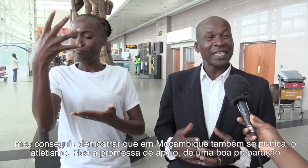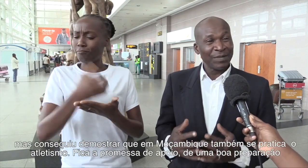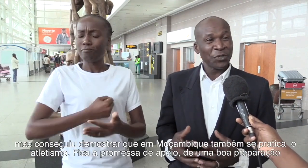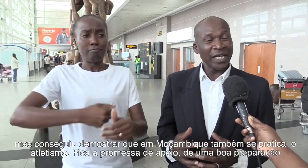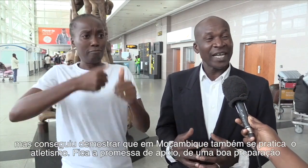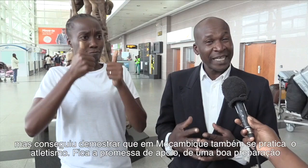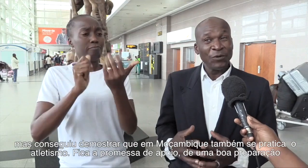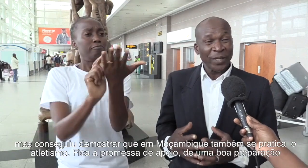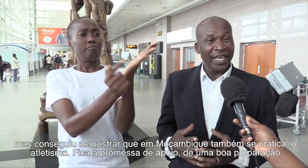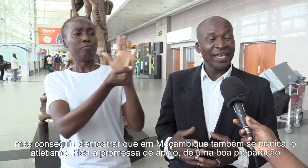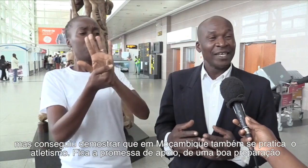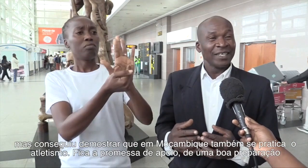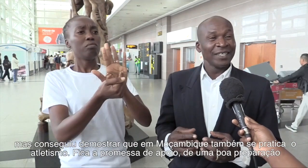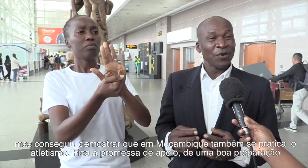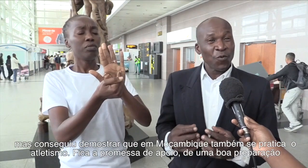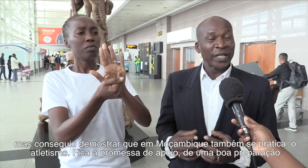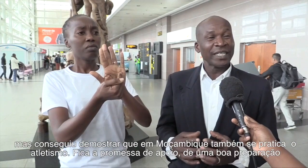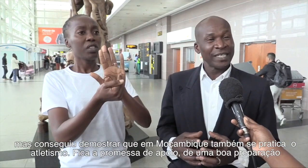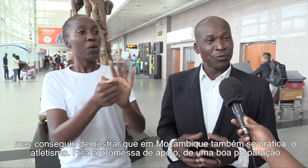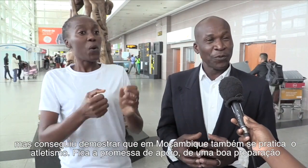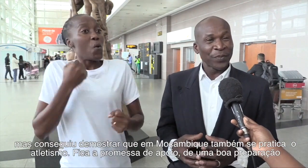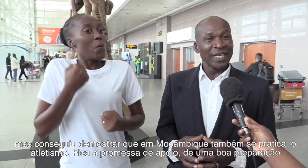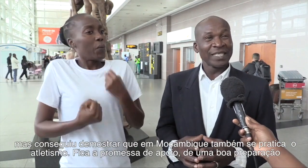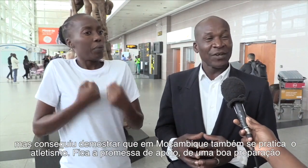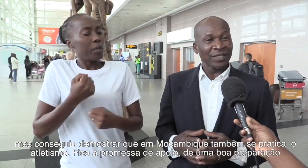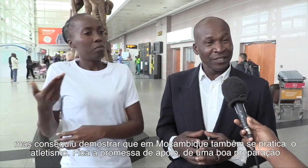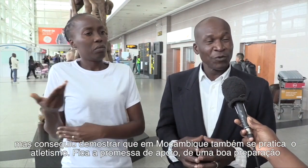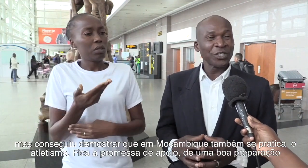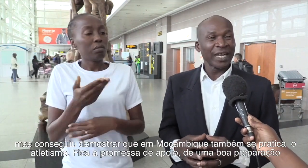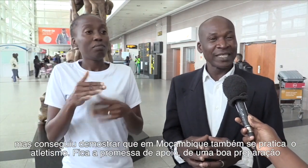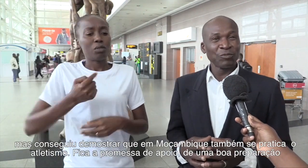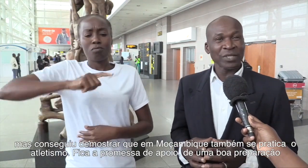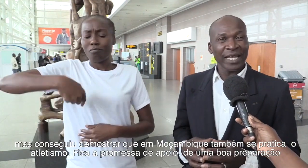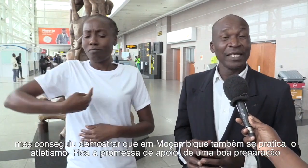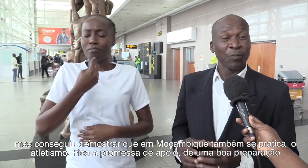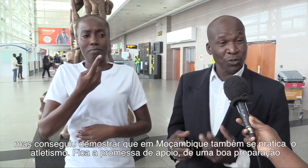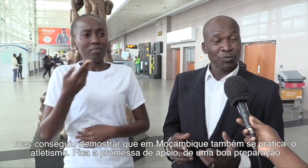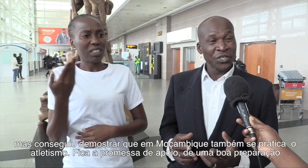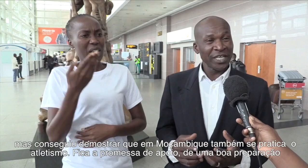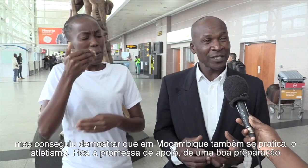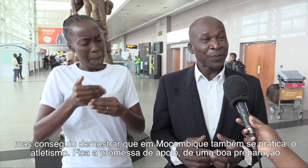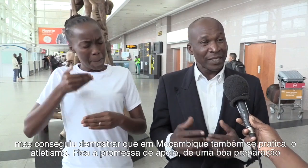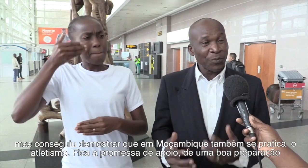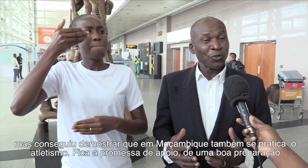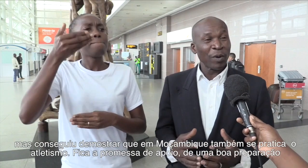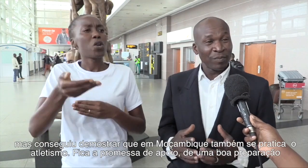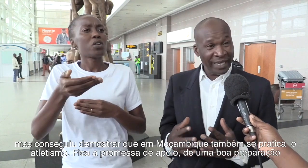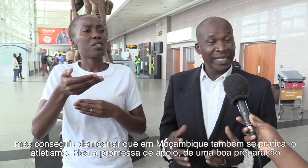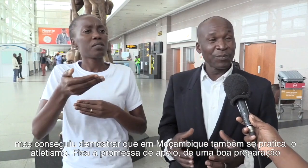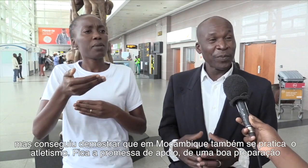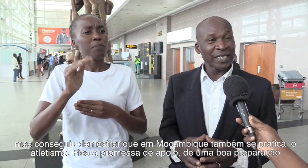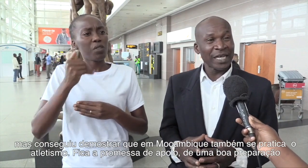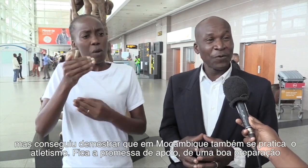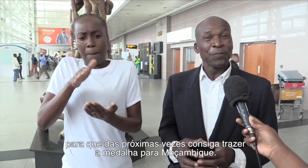fazer e demonstrar aquilo que é o atletismo. Então, nós garantimos a ele que, próximos dias, depois de uma